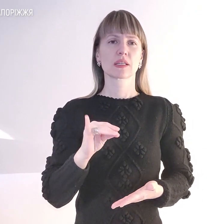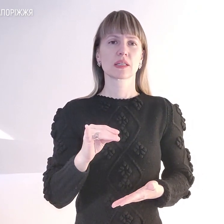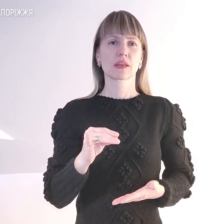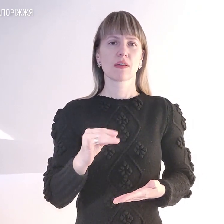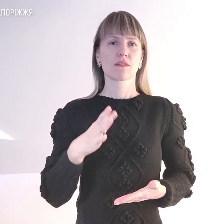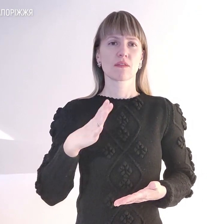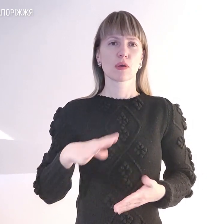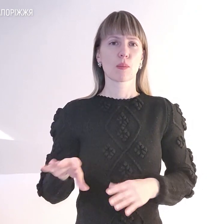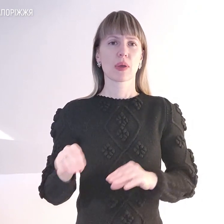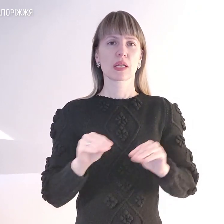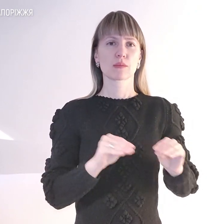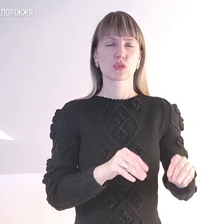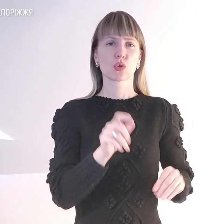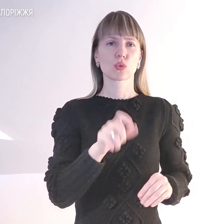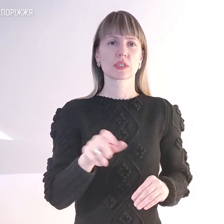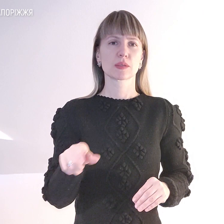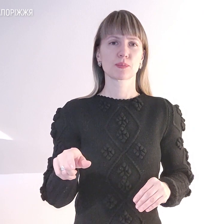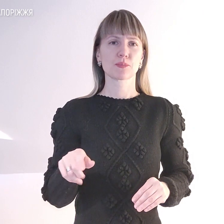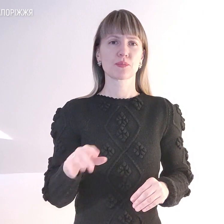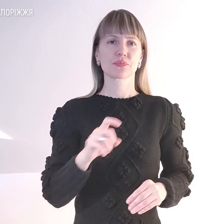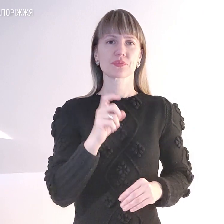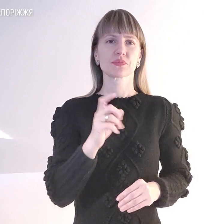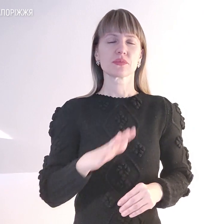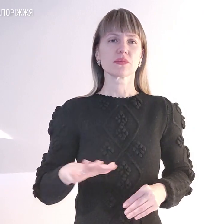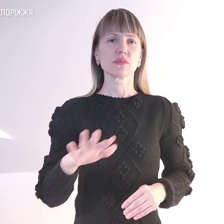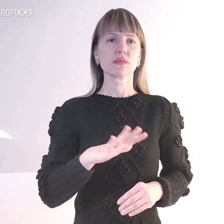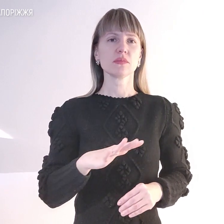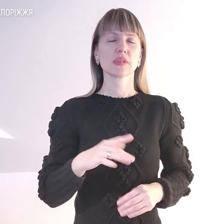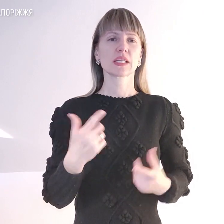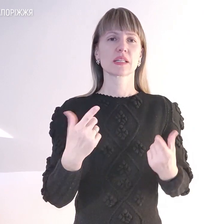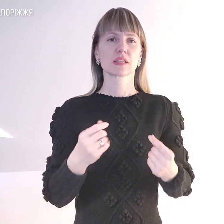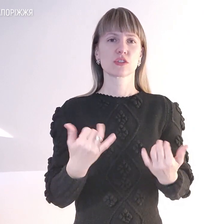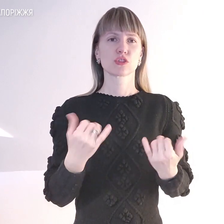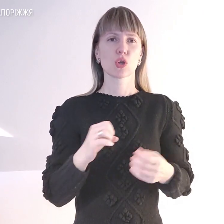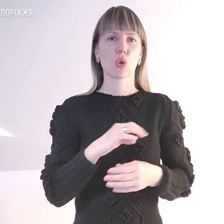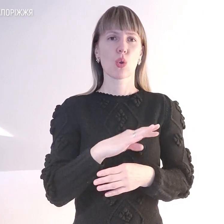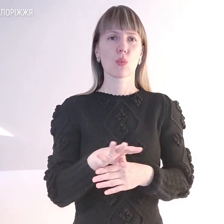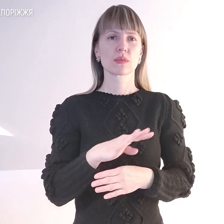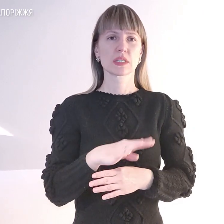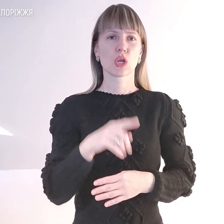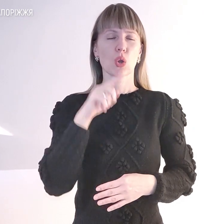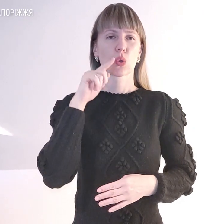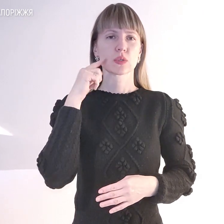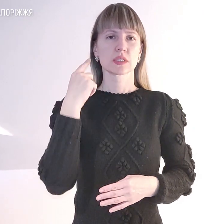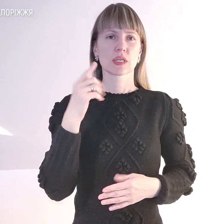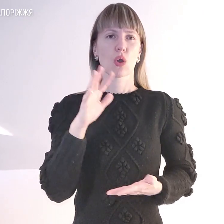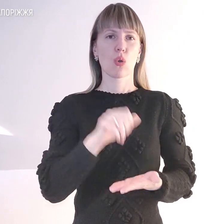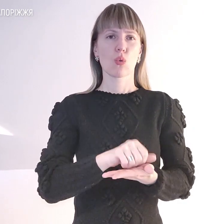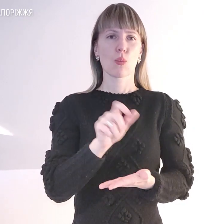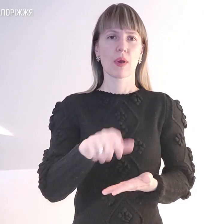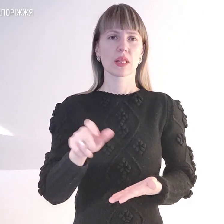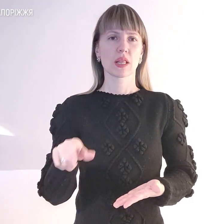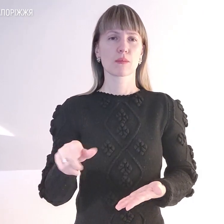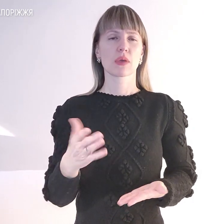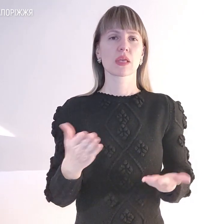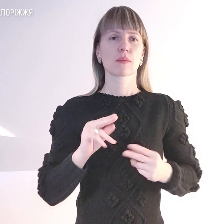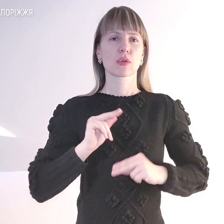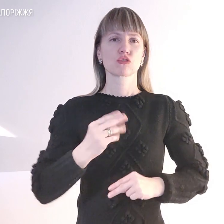вимушено переміщених осіб з території, де тривають обстріли російськими окупантами. Як працює штаб та яку